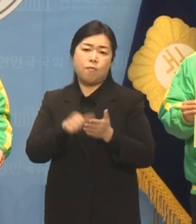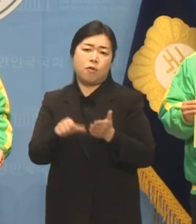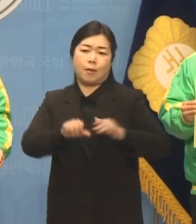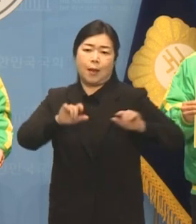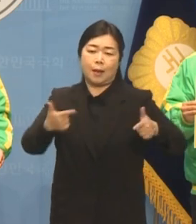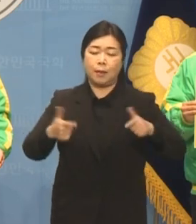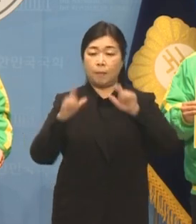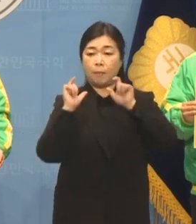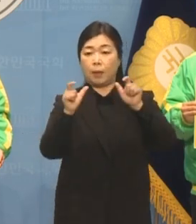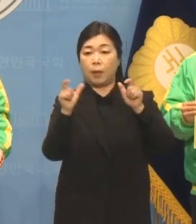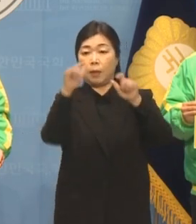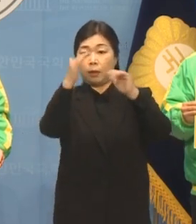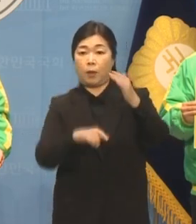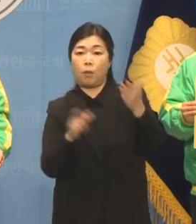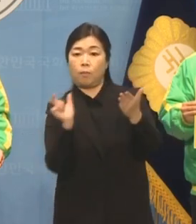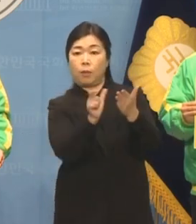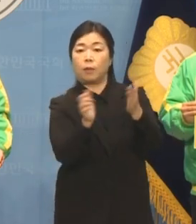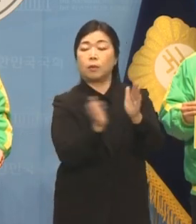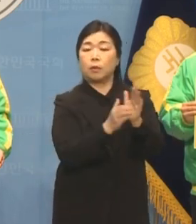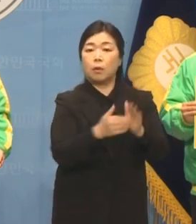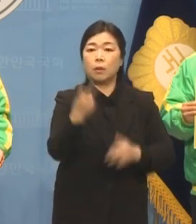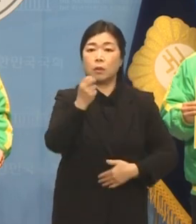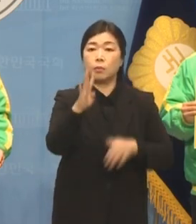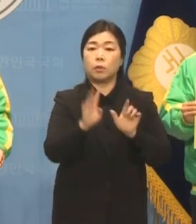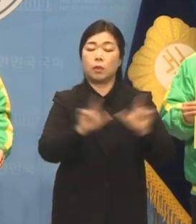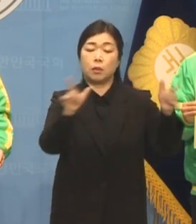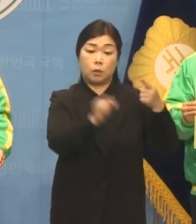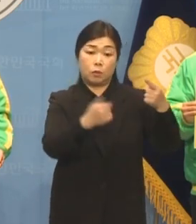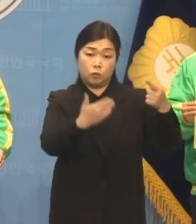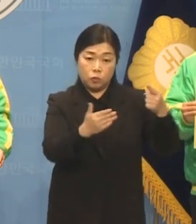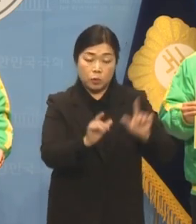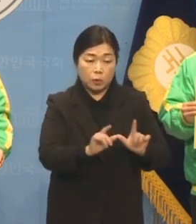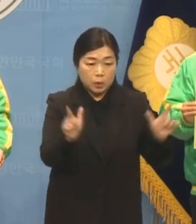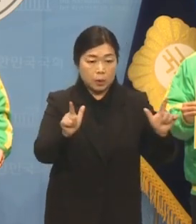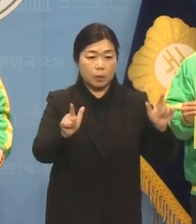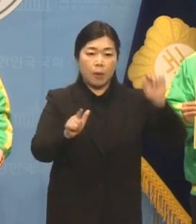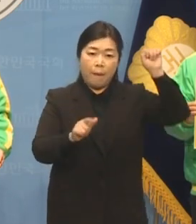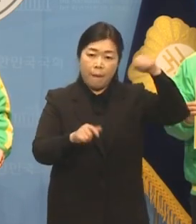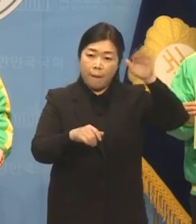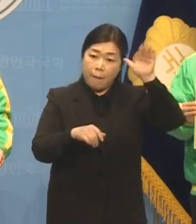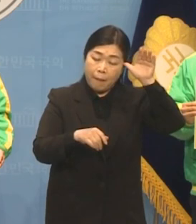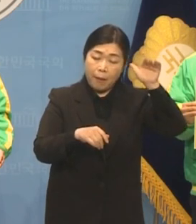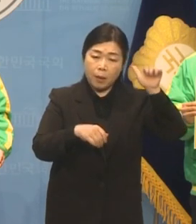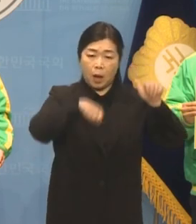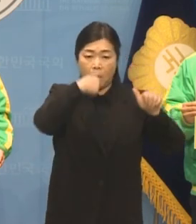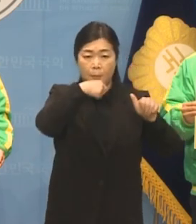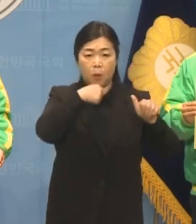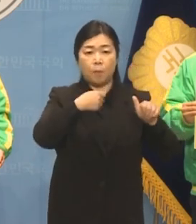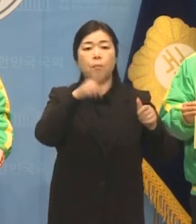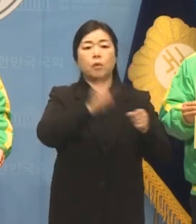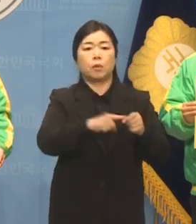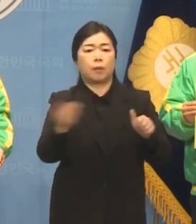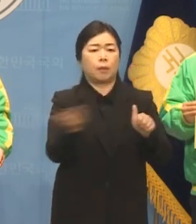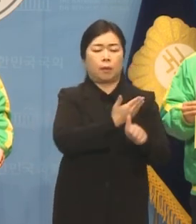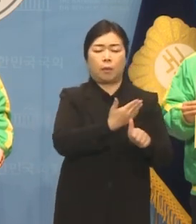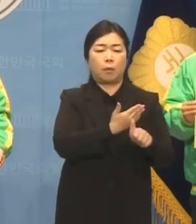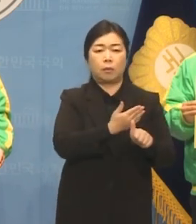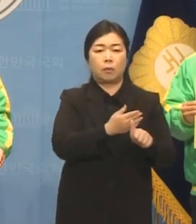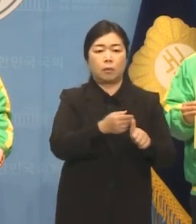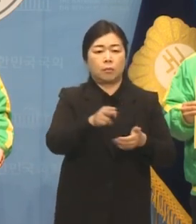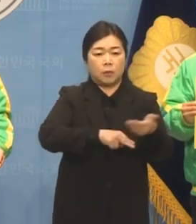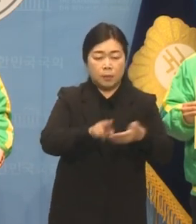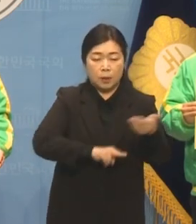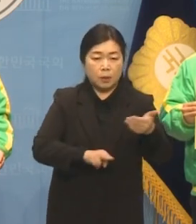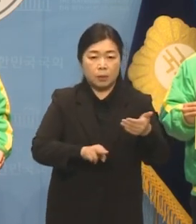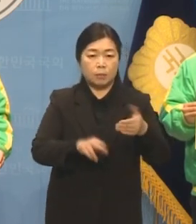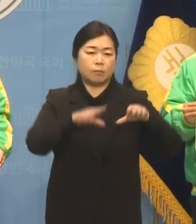제안하였고 2024년 1월 9일에는 개의 식용 목적의 사육, 도살 및 유통 등 종식에 관한